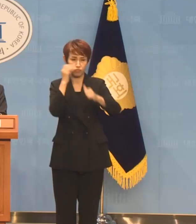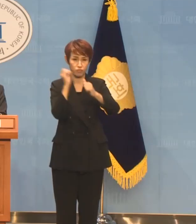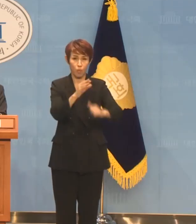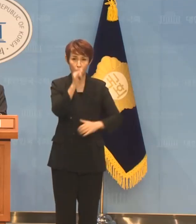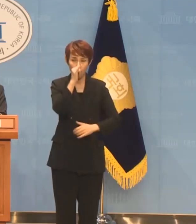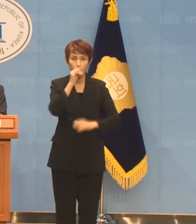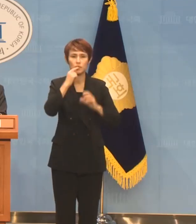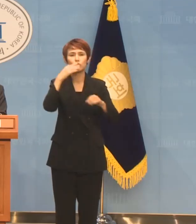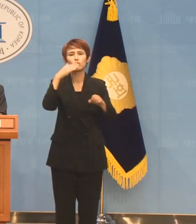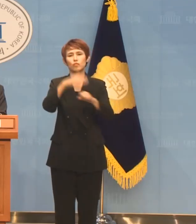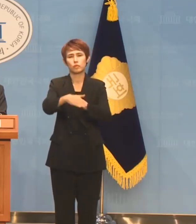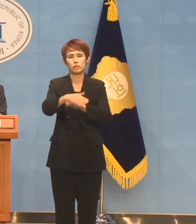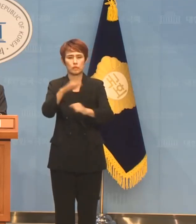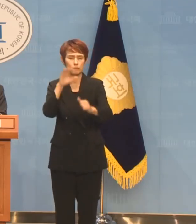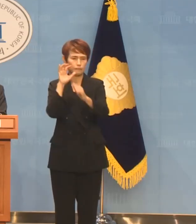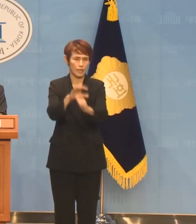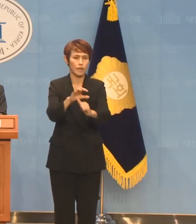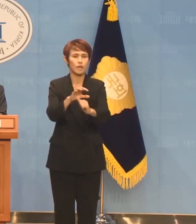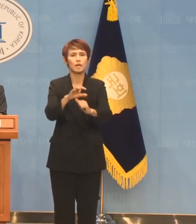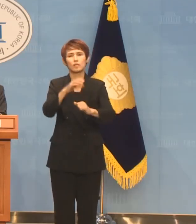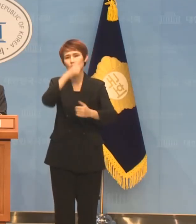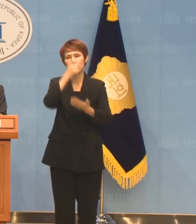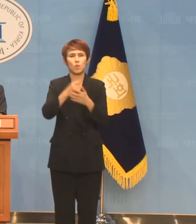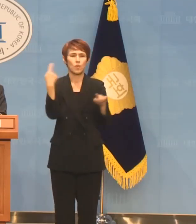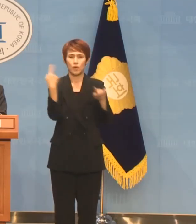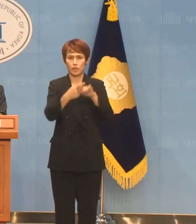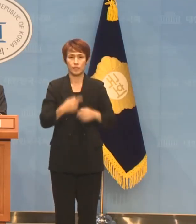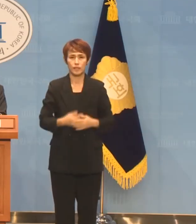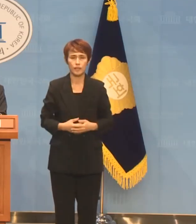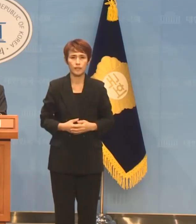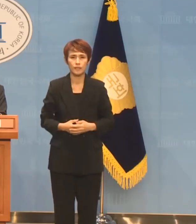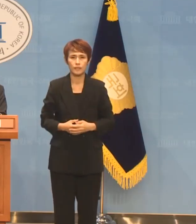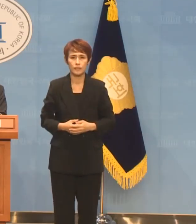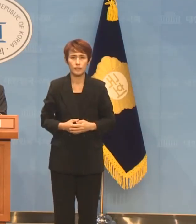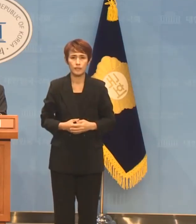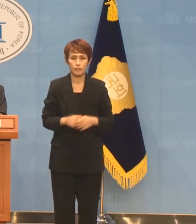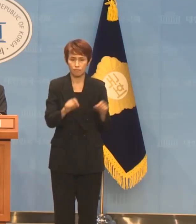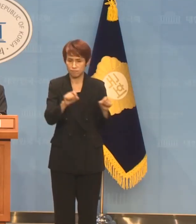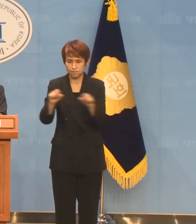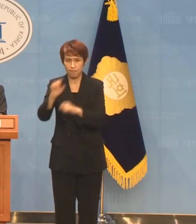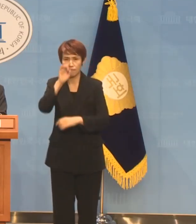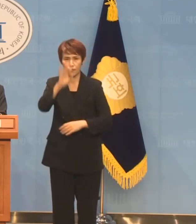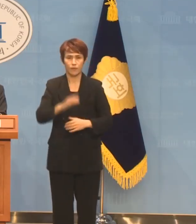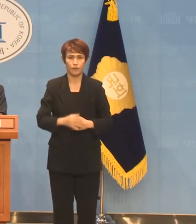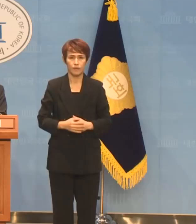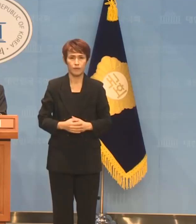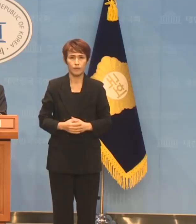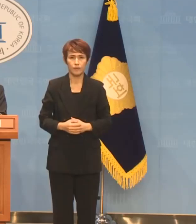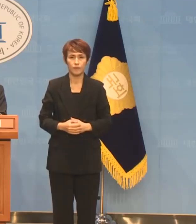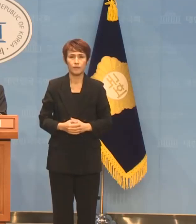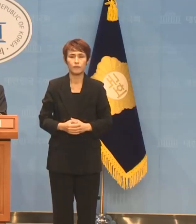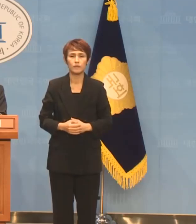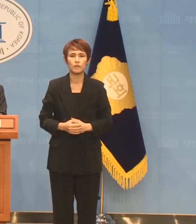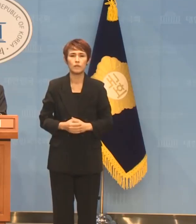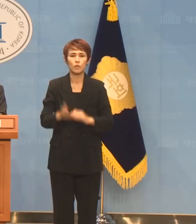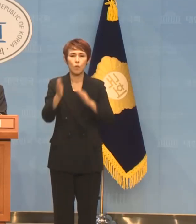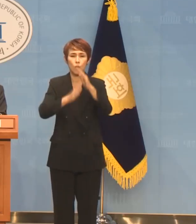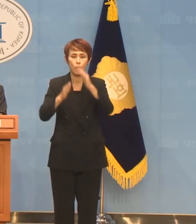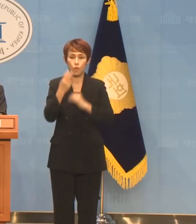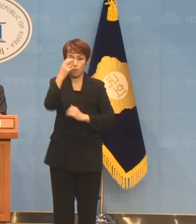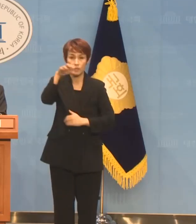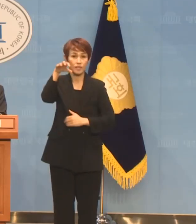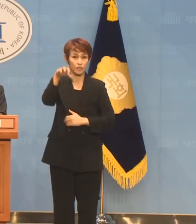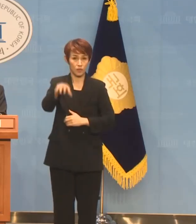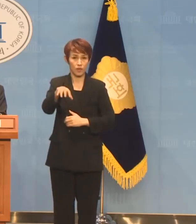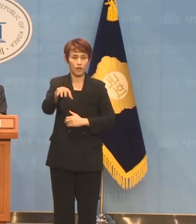민주주의를 파괴하는 중대한 범죄입니다. 지체할 이유가 없습니다. 고위공직자